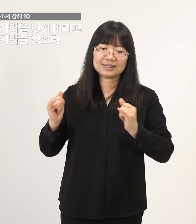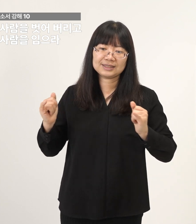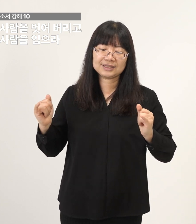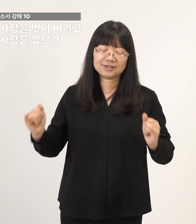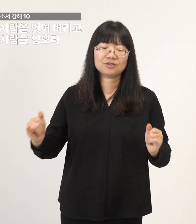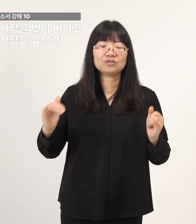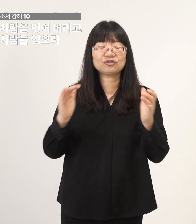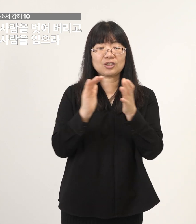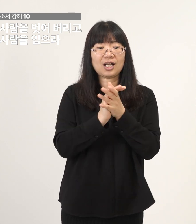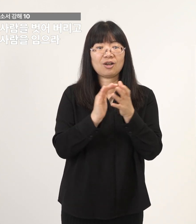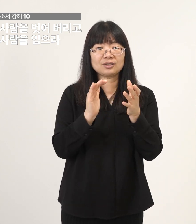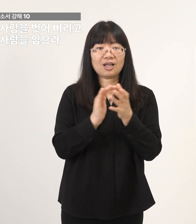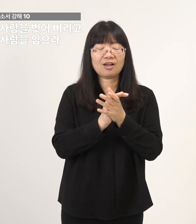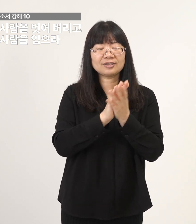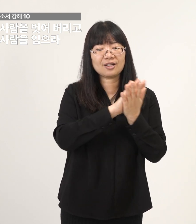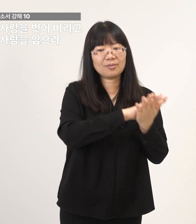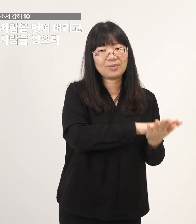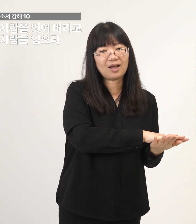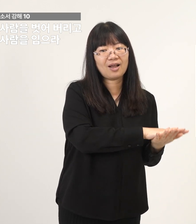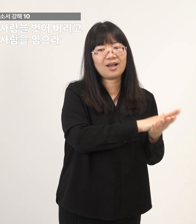원수도 친구로